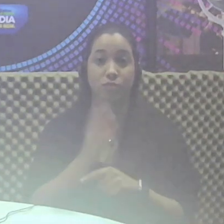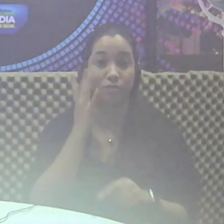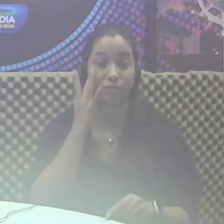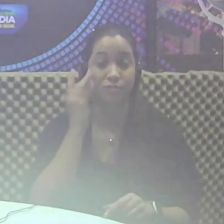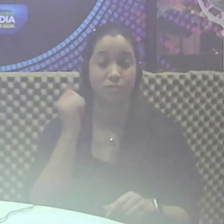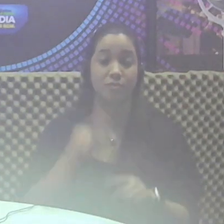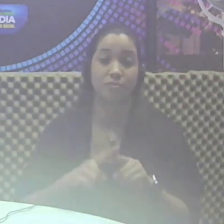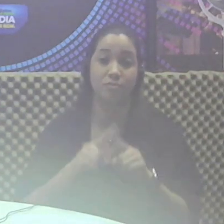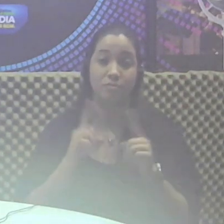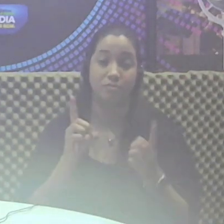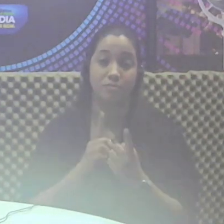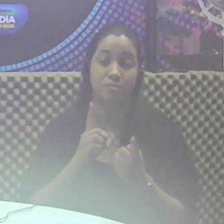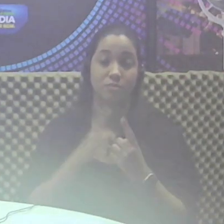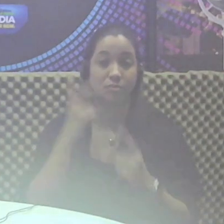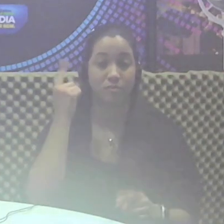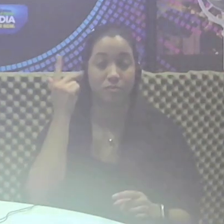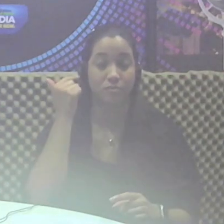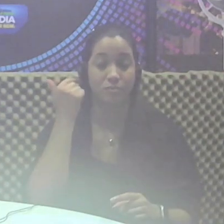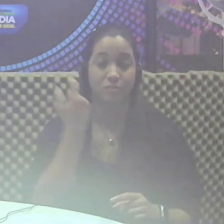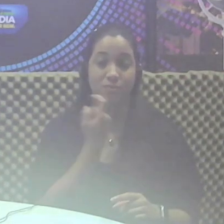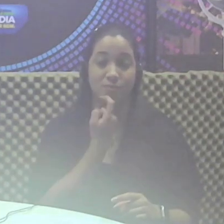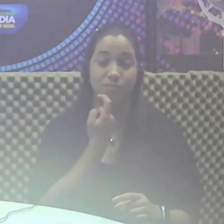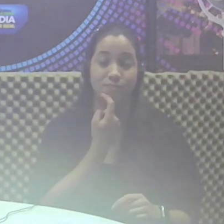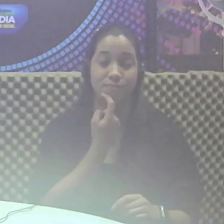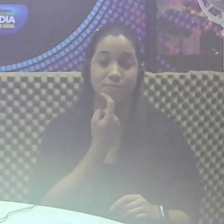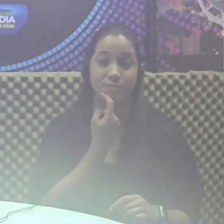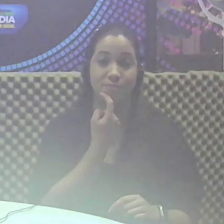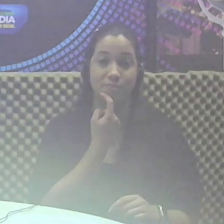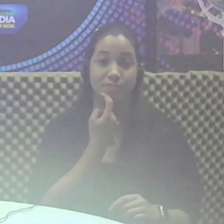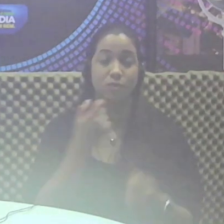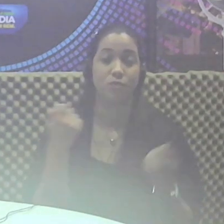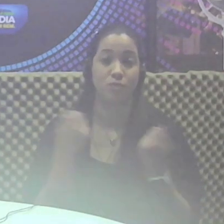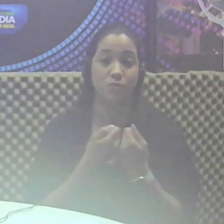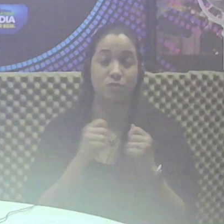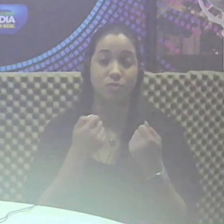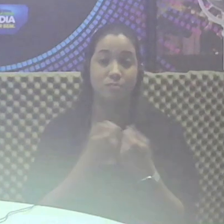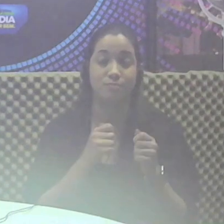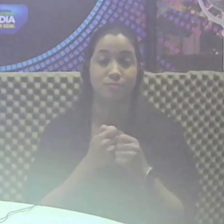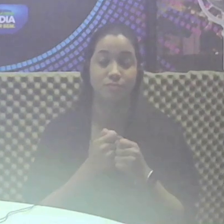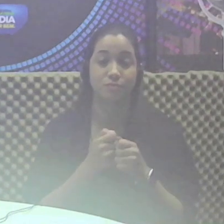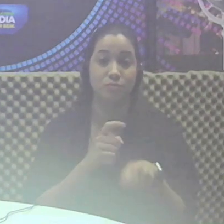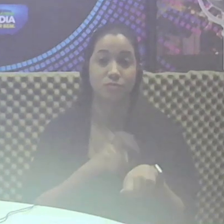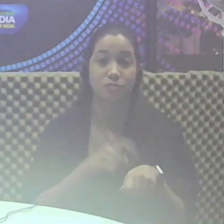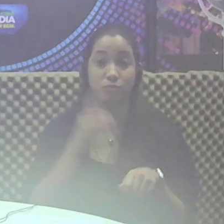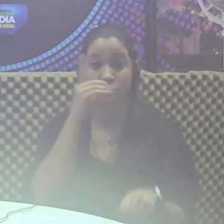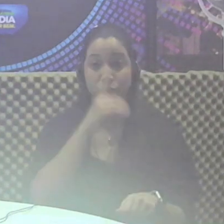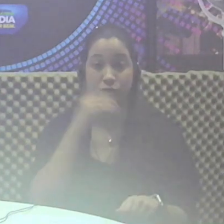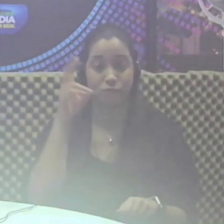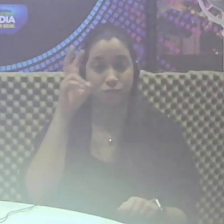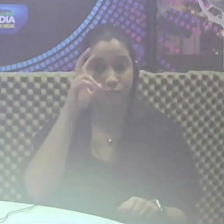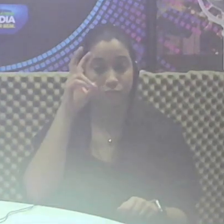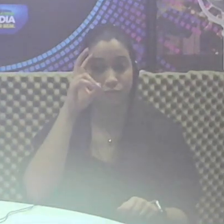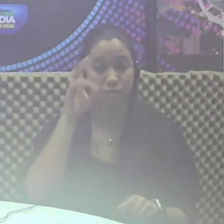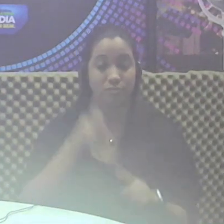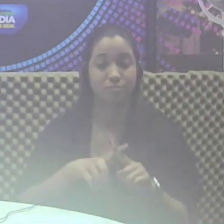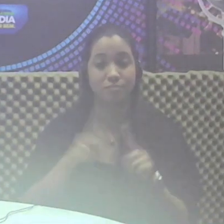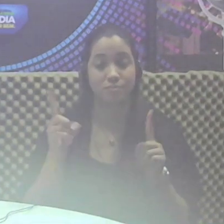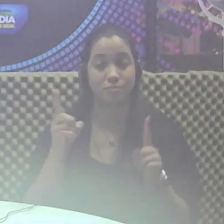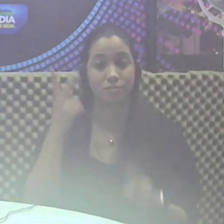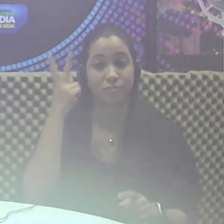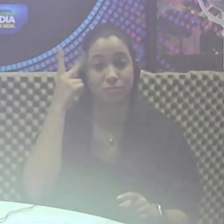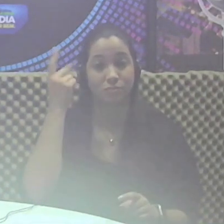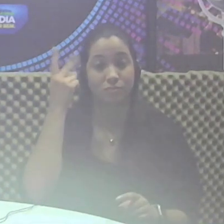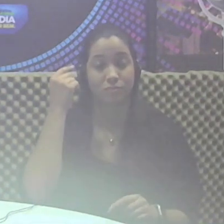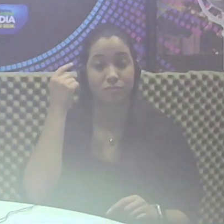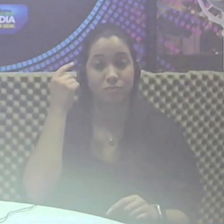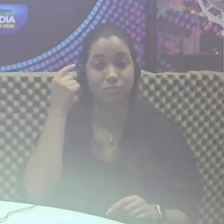mas atenderão normalmente na sexta. O transporte coletivo estará com os horários de domingo nesta quinta, mas retornarão à